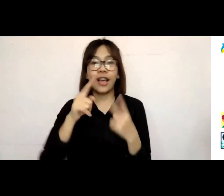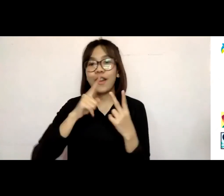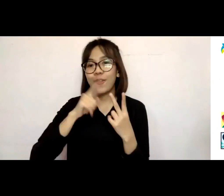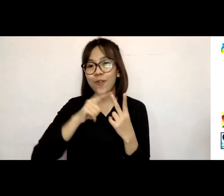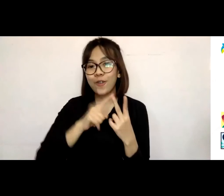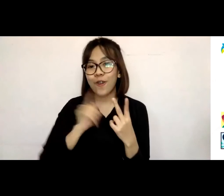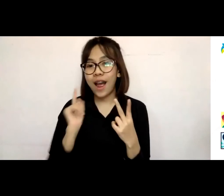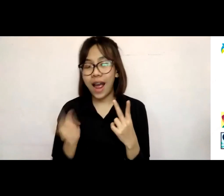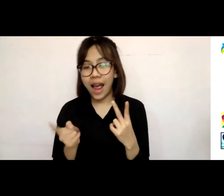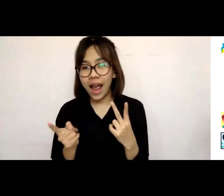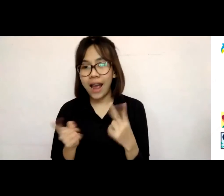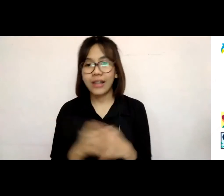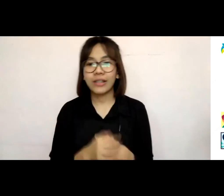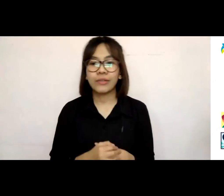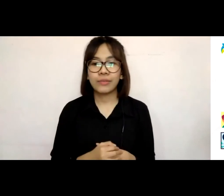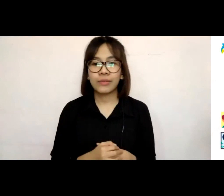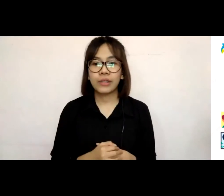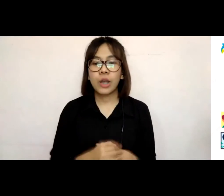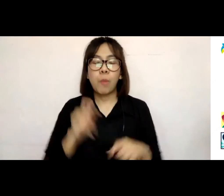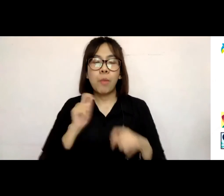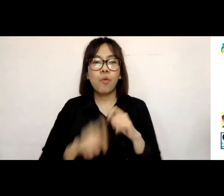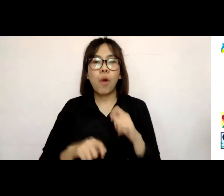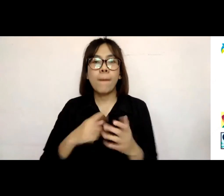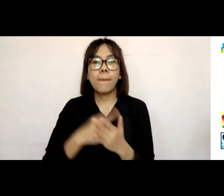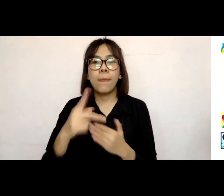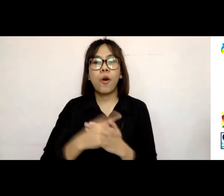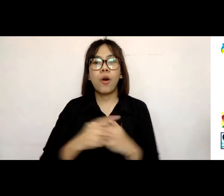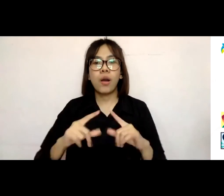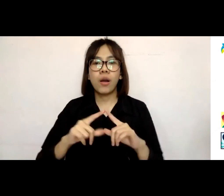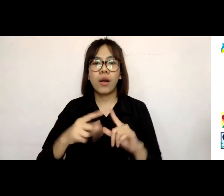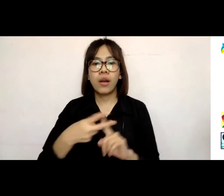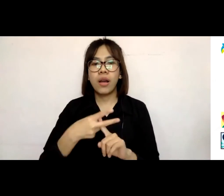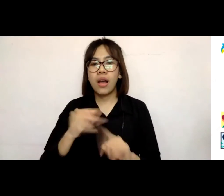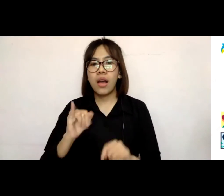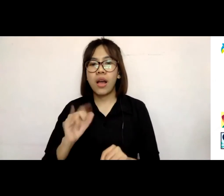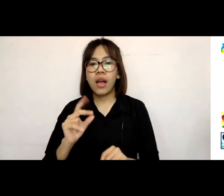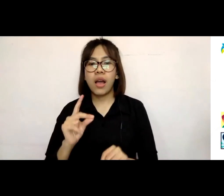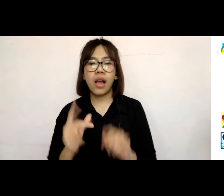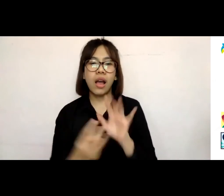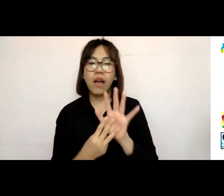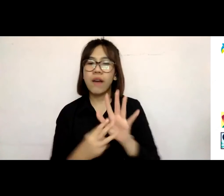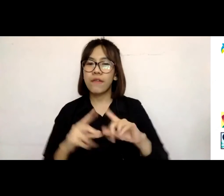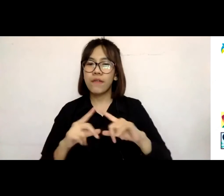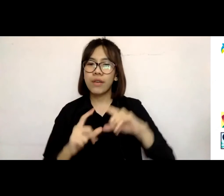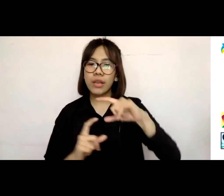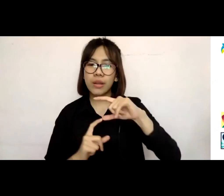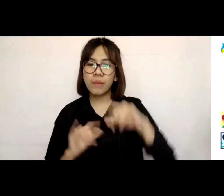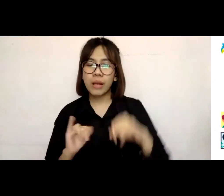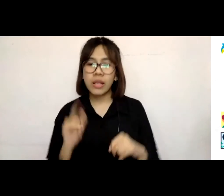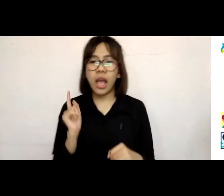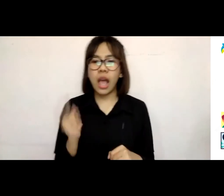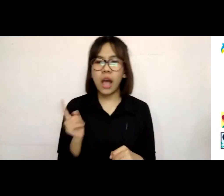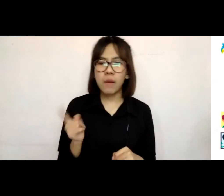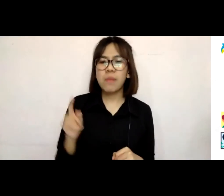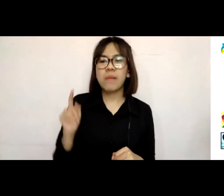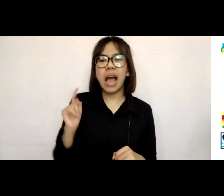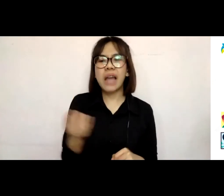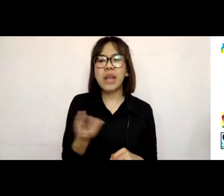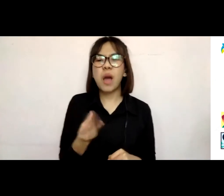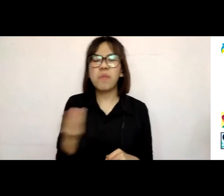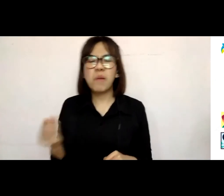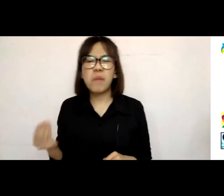mensupport dan memberi pembinaan kepada sekolah, diantaranya mengenai responsif gender. Juga pada kesempatan yang baik ini, saya mengucapkan banyak terima